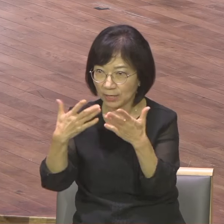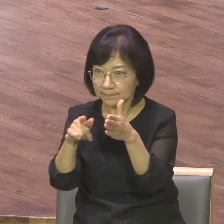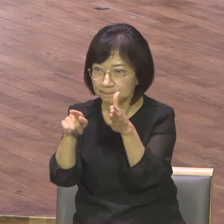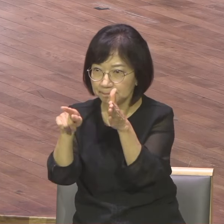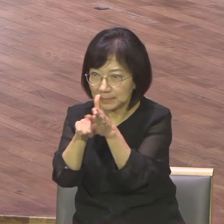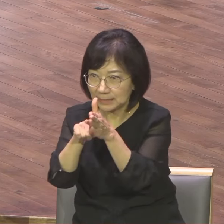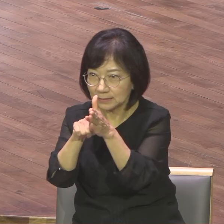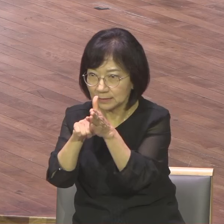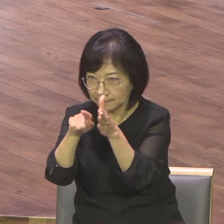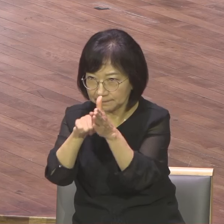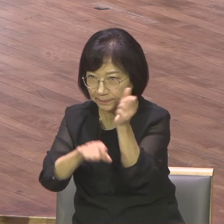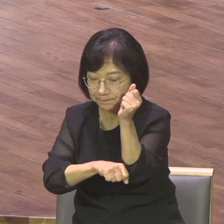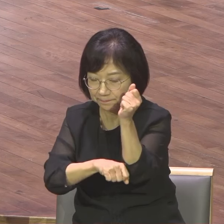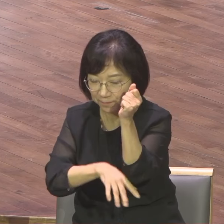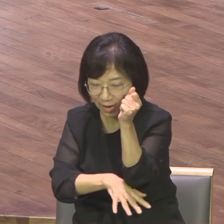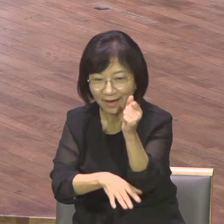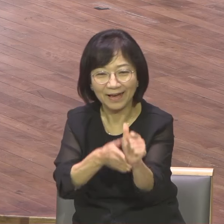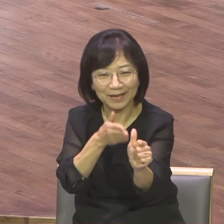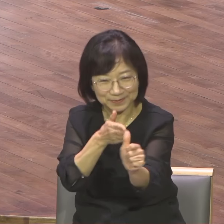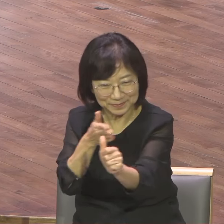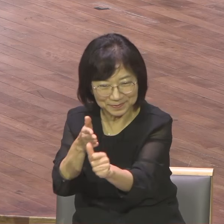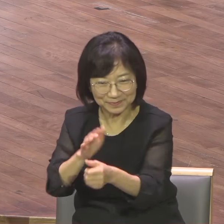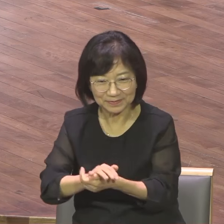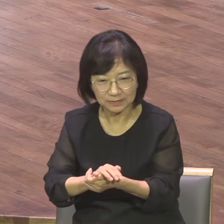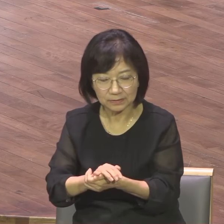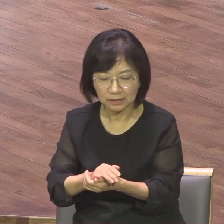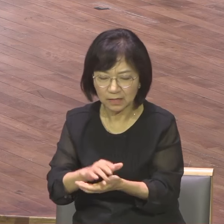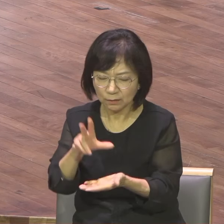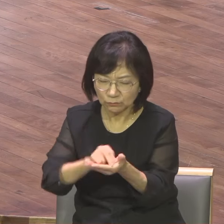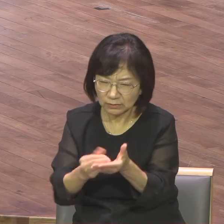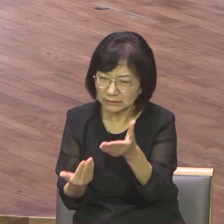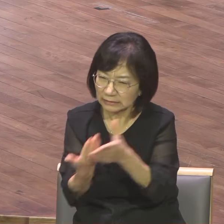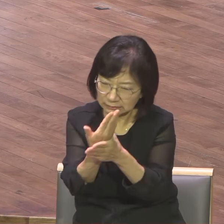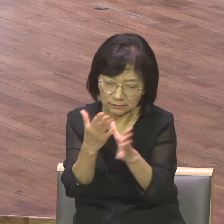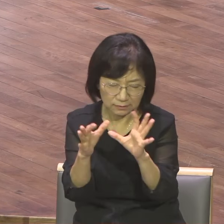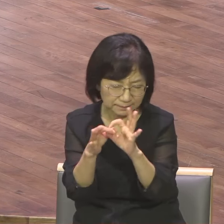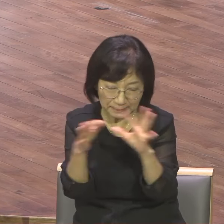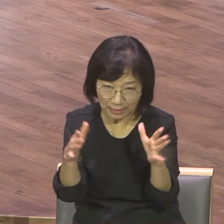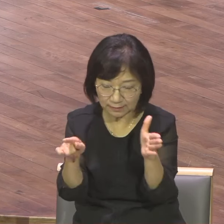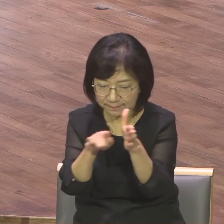바랍니다. 다윗처럼 어떤 상황 환경 속에 흔들리지 않는